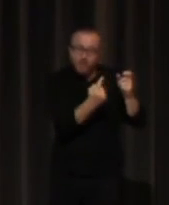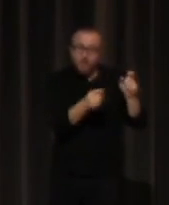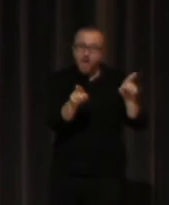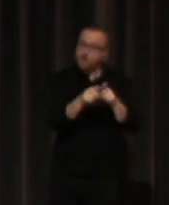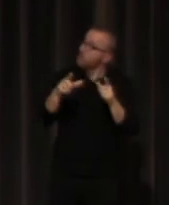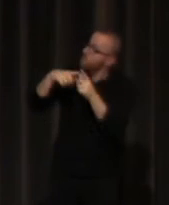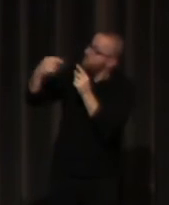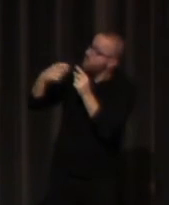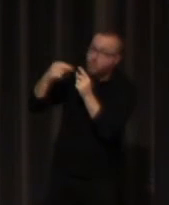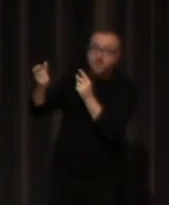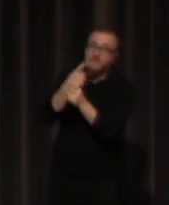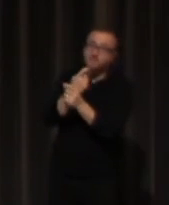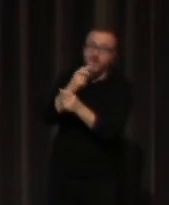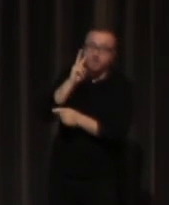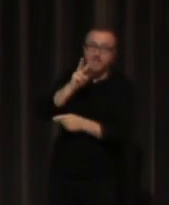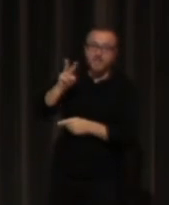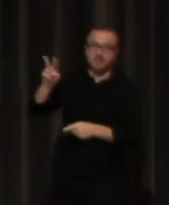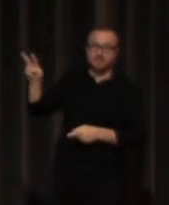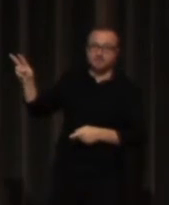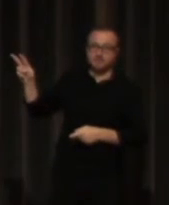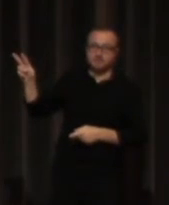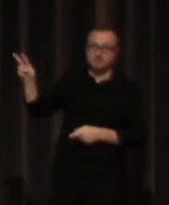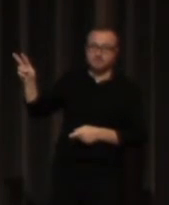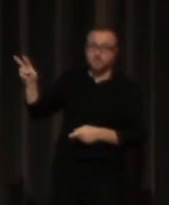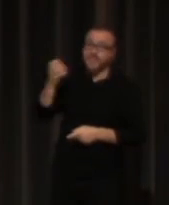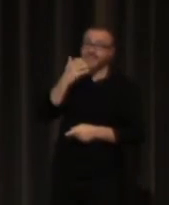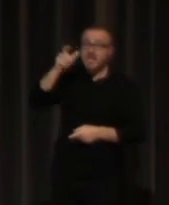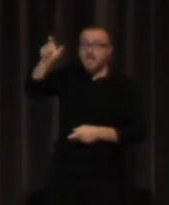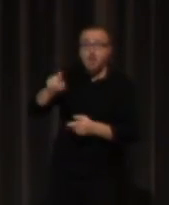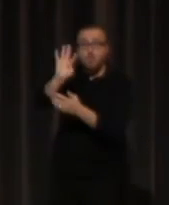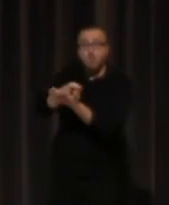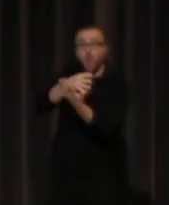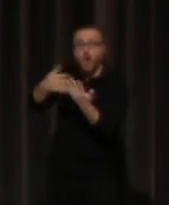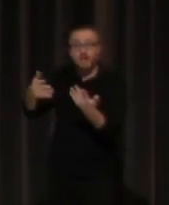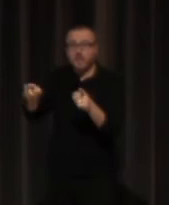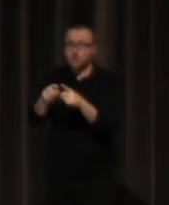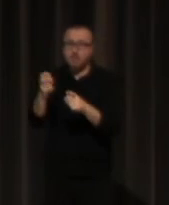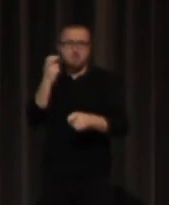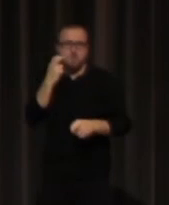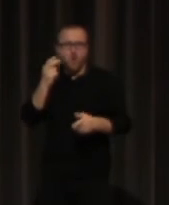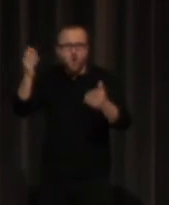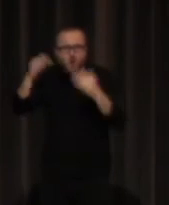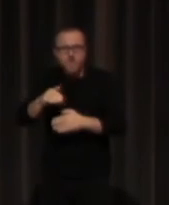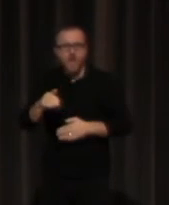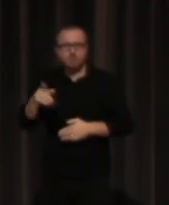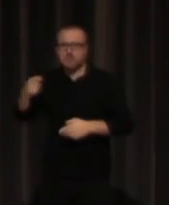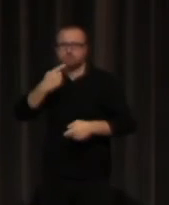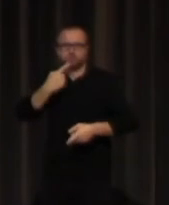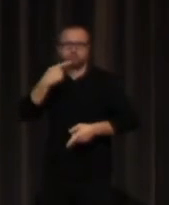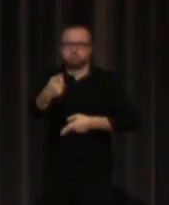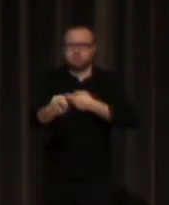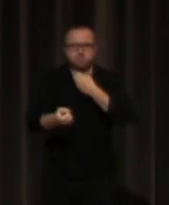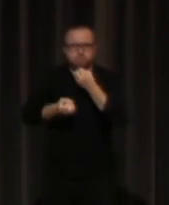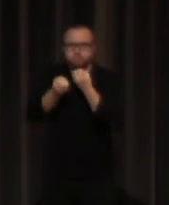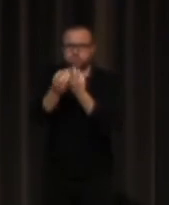tot, i podríem dir que si els poetes són aquells que no tenen por de dir, els lectors